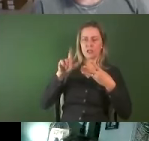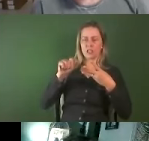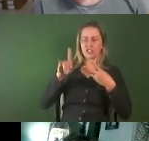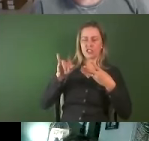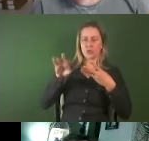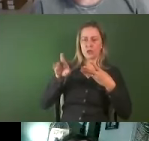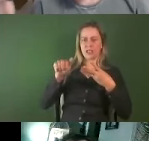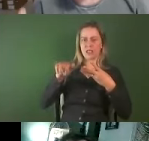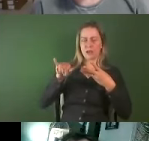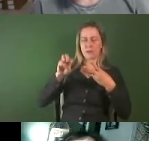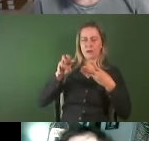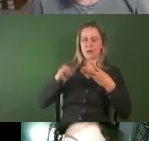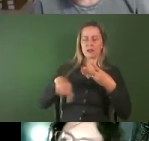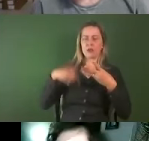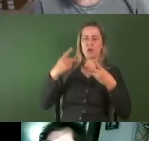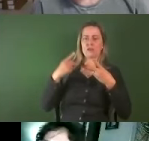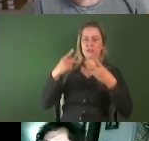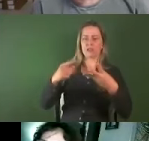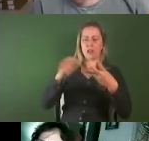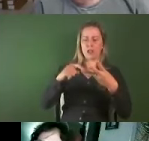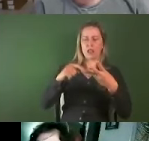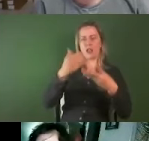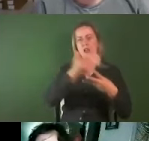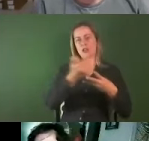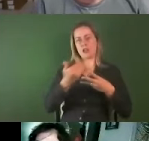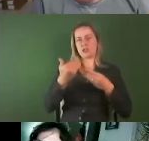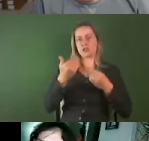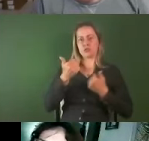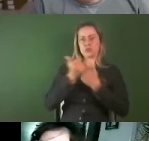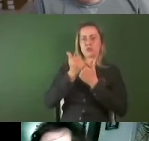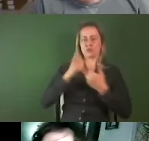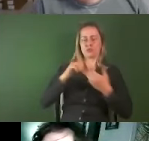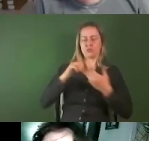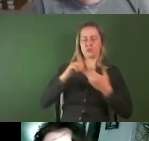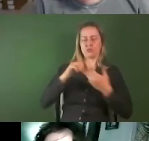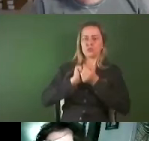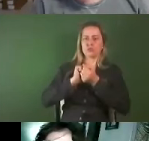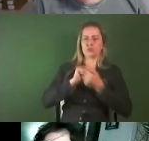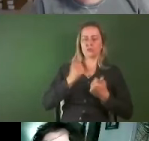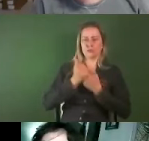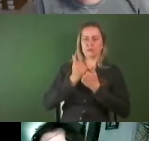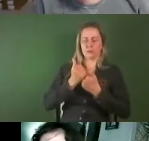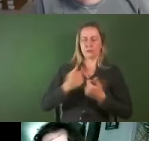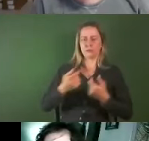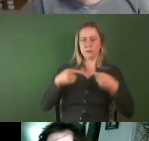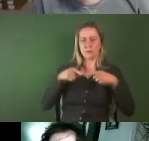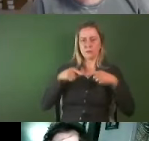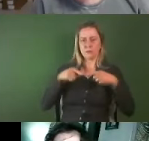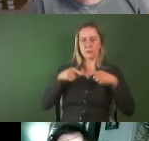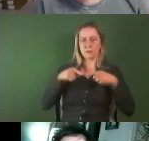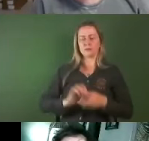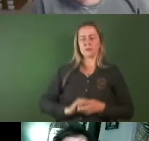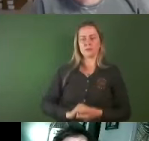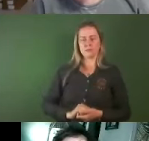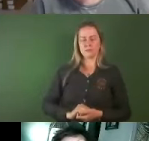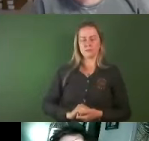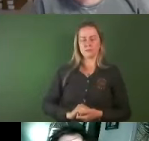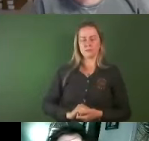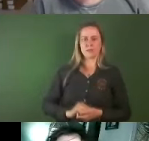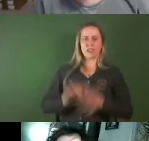convidado pelo Takuma Nakahira a fazer parte, né? Então, aqui essa frase, né?